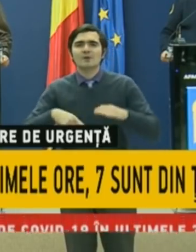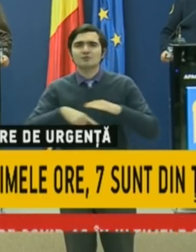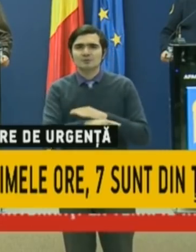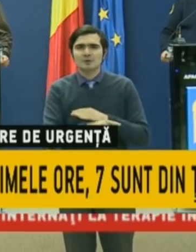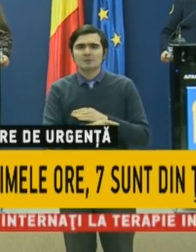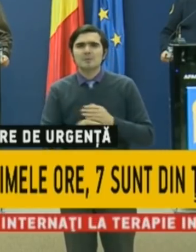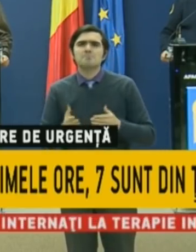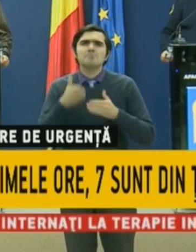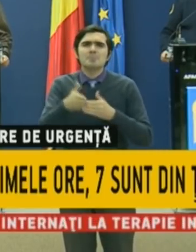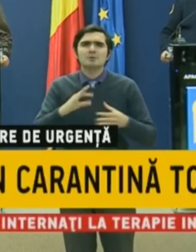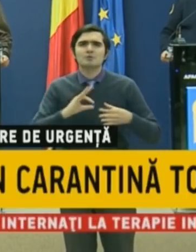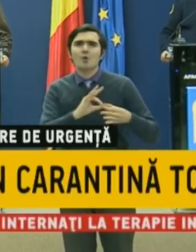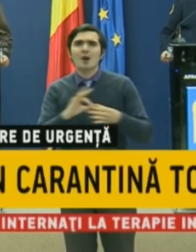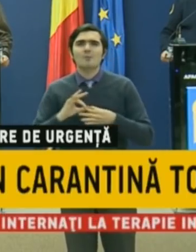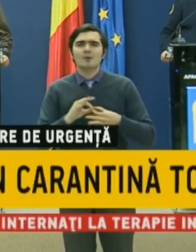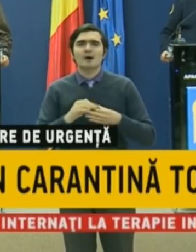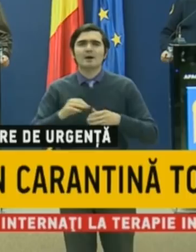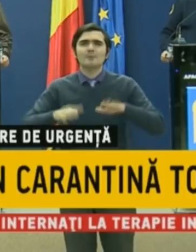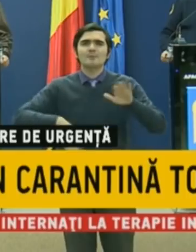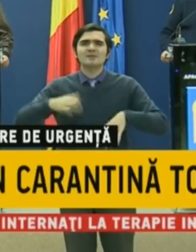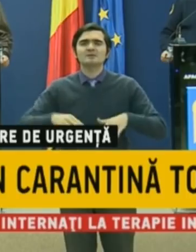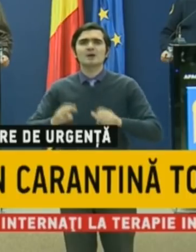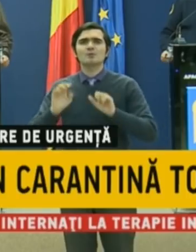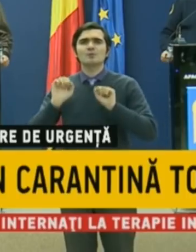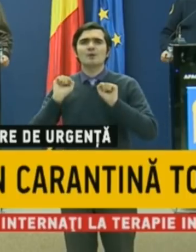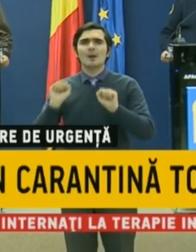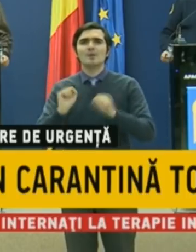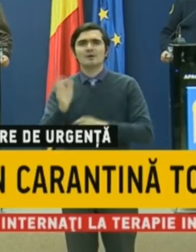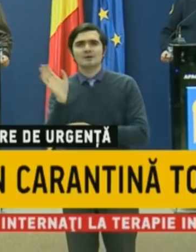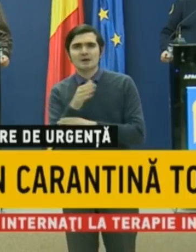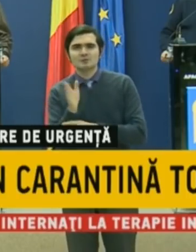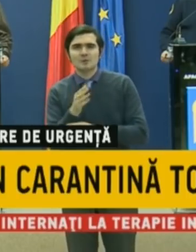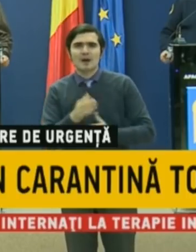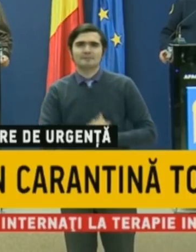în colaborare cu cele ale Ministerului Apărării Naționale